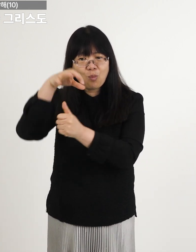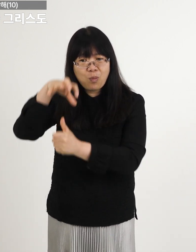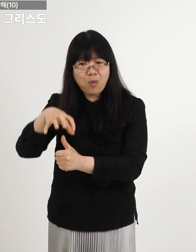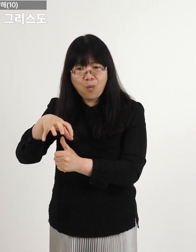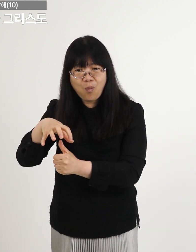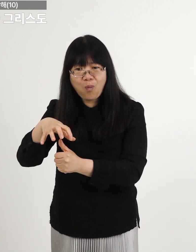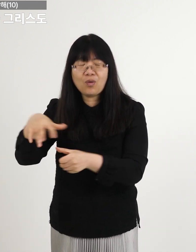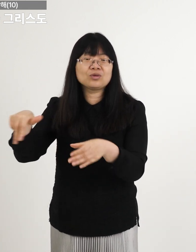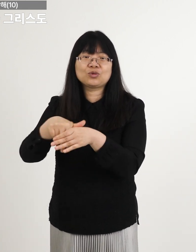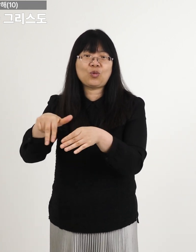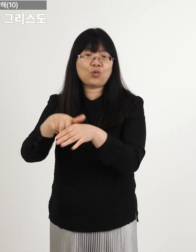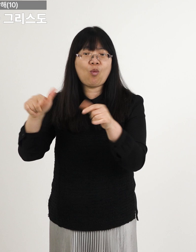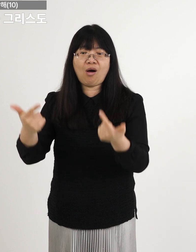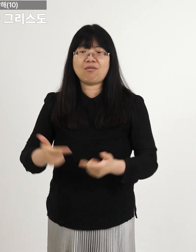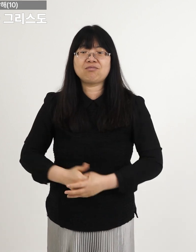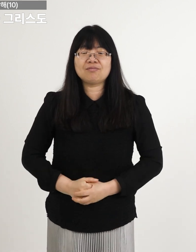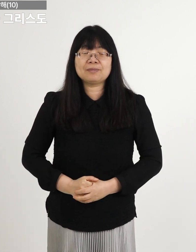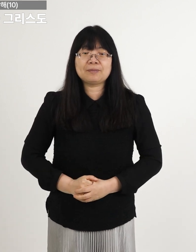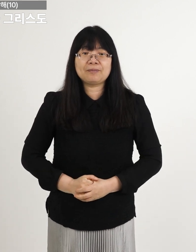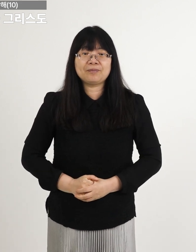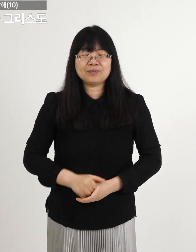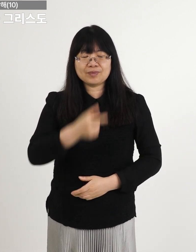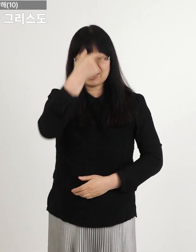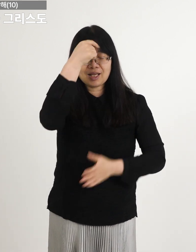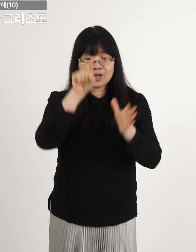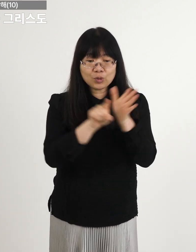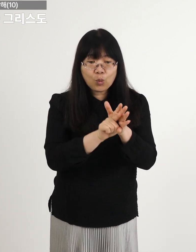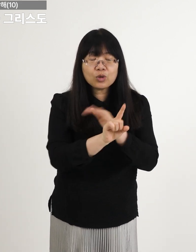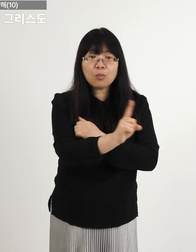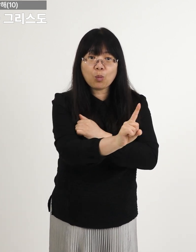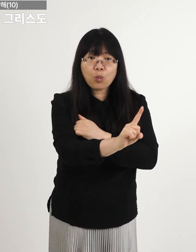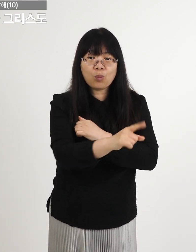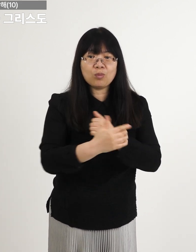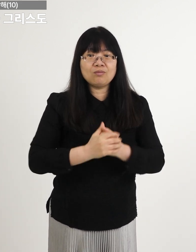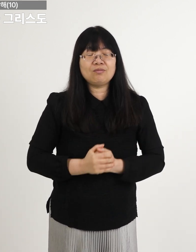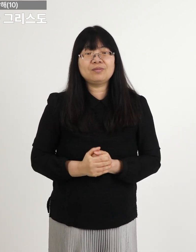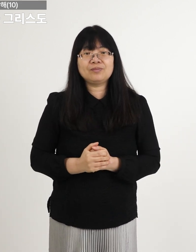있는 종교가 아니에요. 기독교는